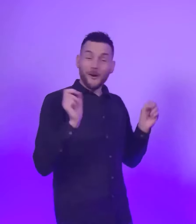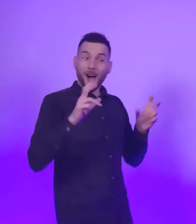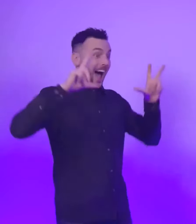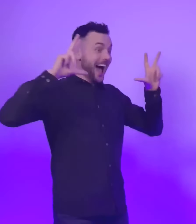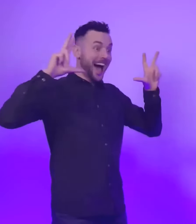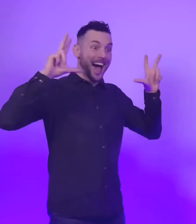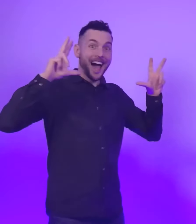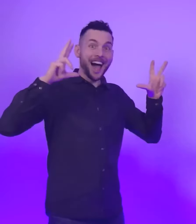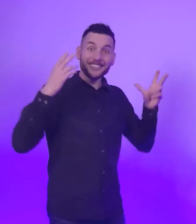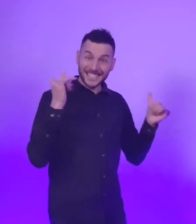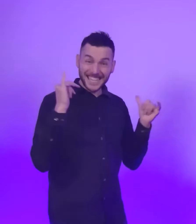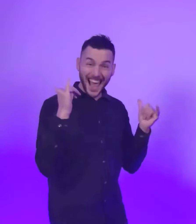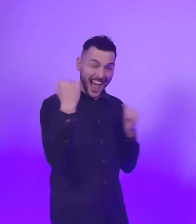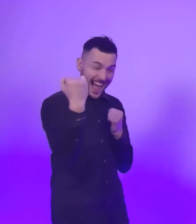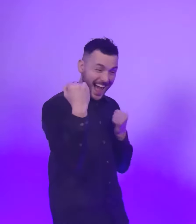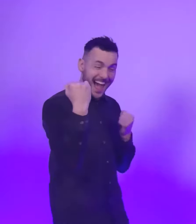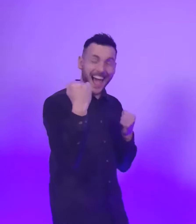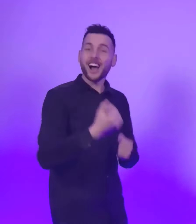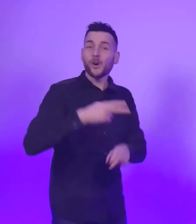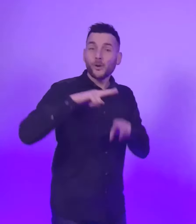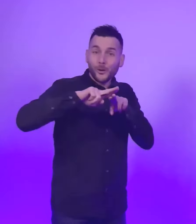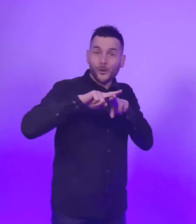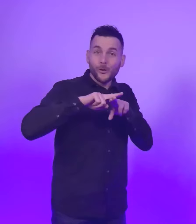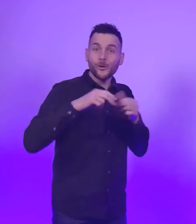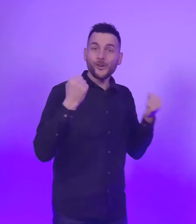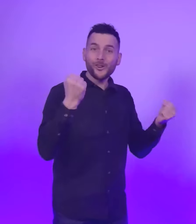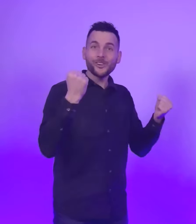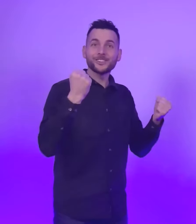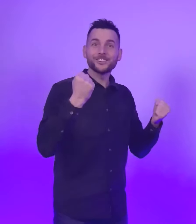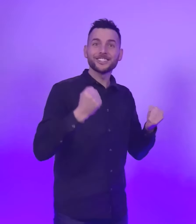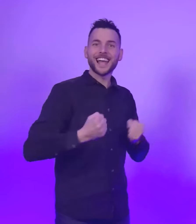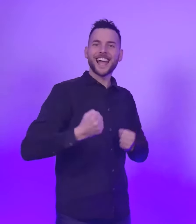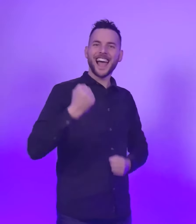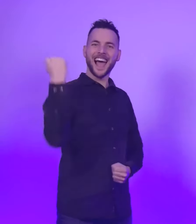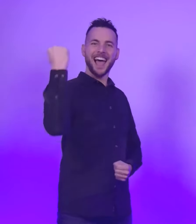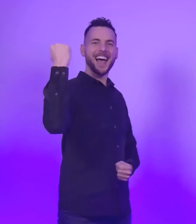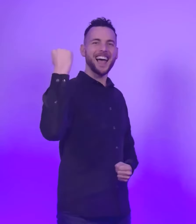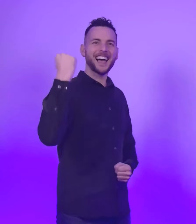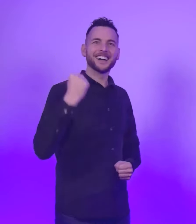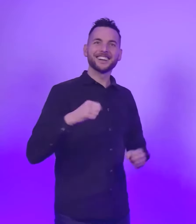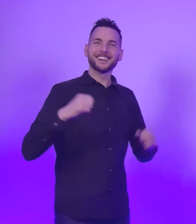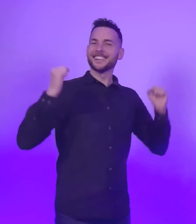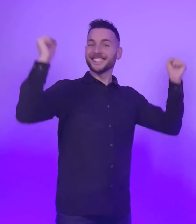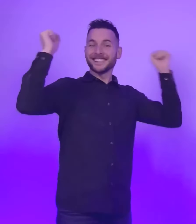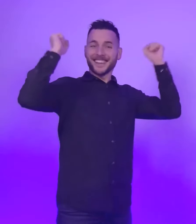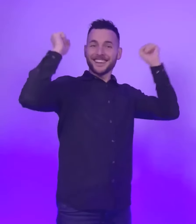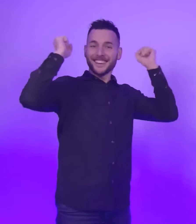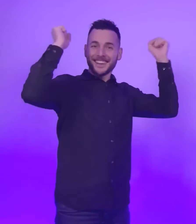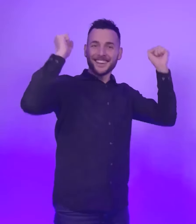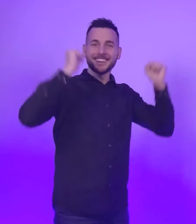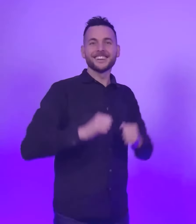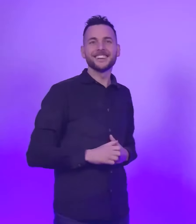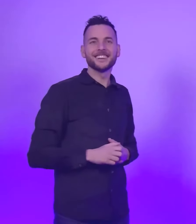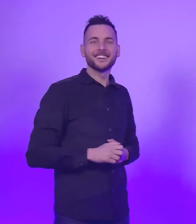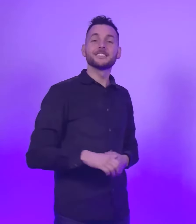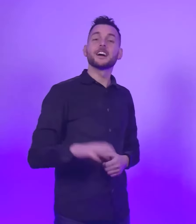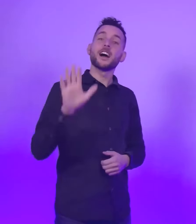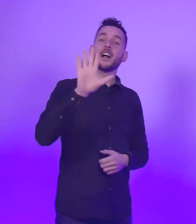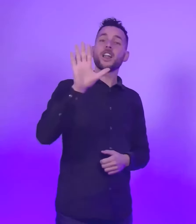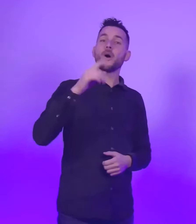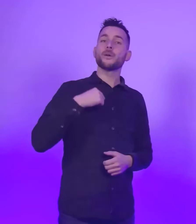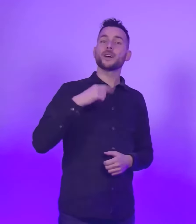Is het goed, Olly? Ja! Hij is goed! Wat zie ik daar? Hij is groen! Yay! Hallo, ik ben Lisa. Hallo, ik